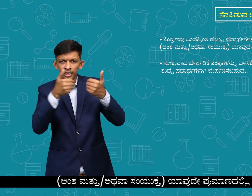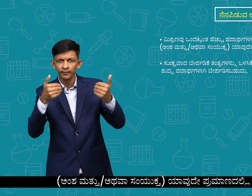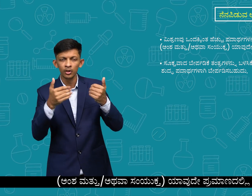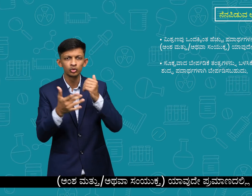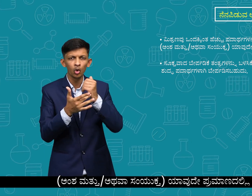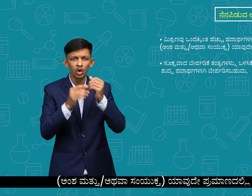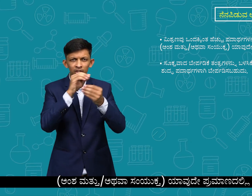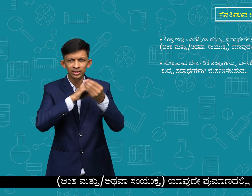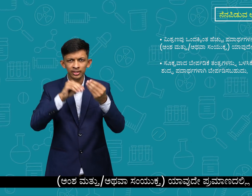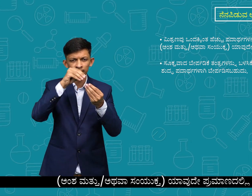ಮಿಶ್ರಣವಾಗಿದೆ.